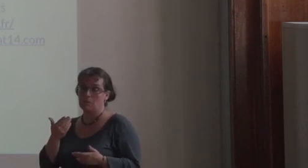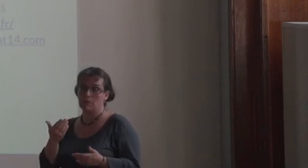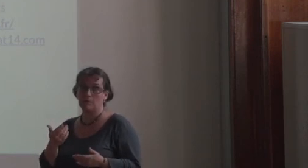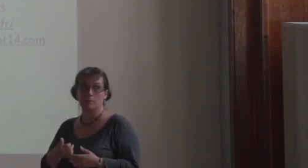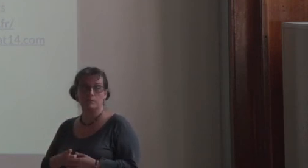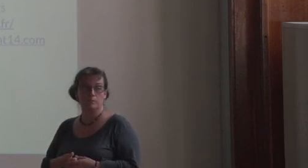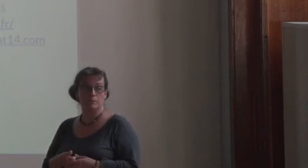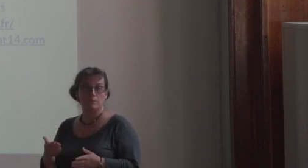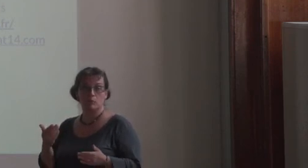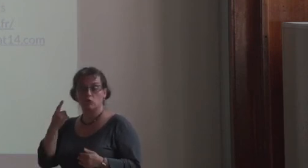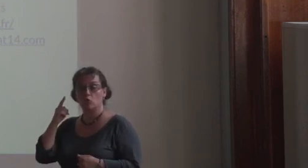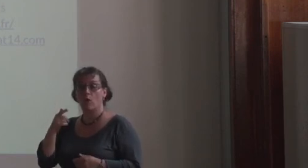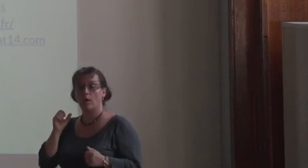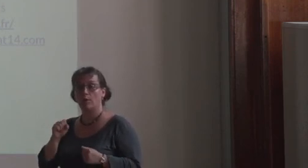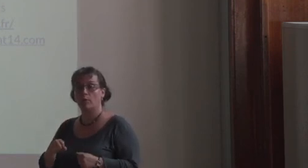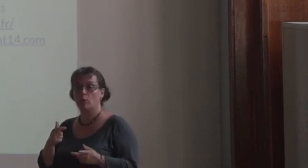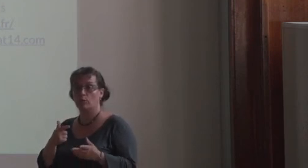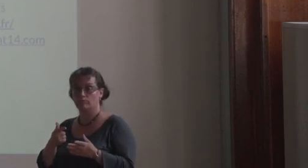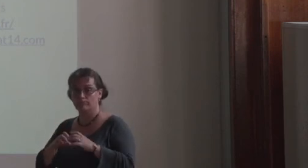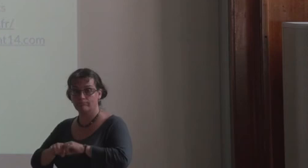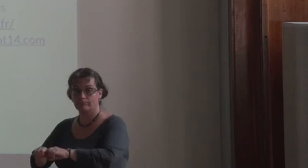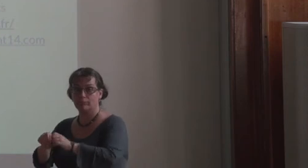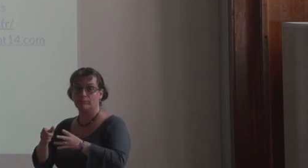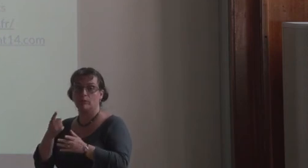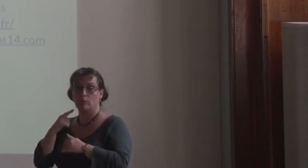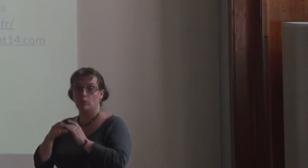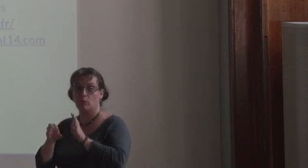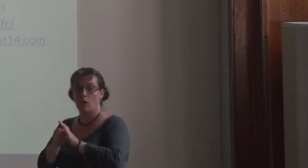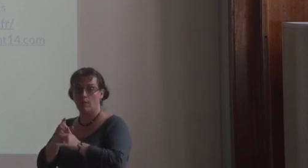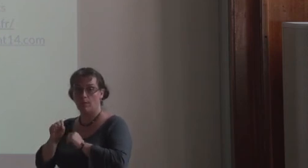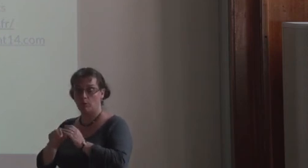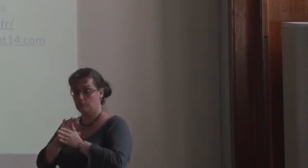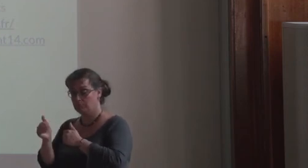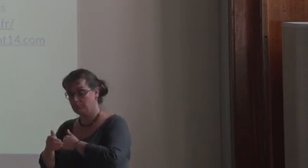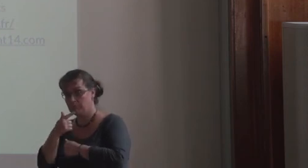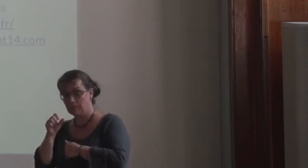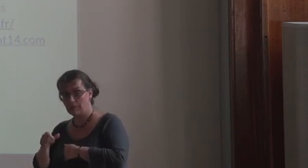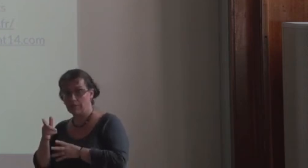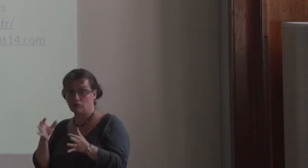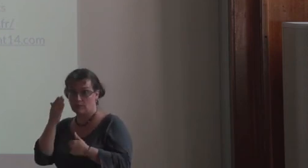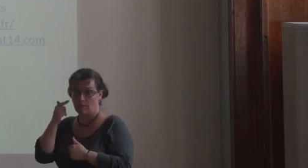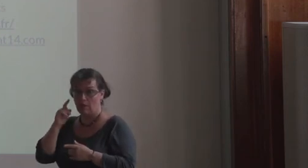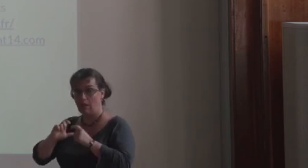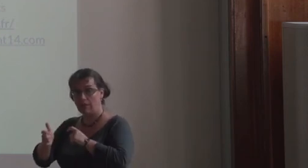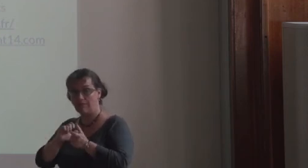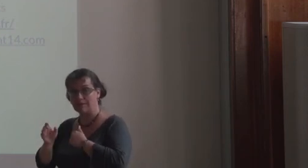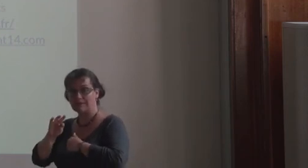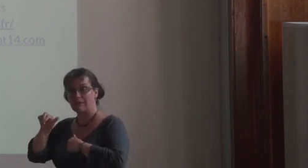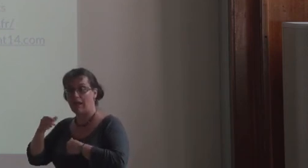Je sais que ça peut gérer du code qui s'exécute en arrière-plan, mais je ne sais pas très bien comment. Je n'ai pas vérifié s'il y avait une interface de thread correcte ou quoi.